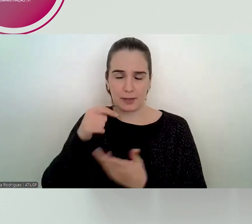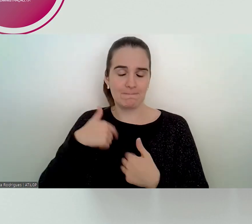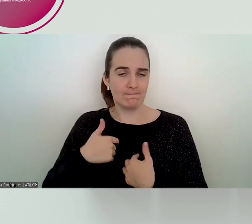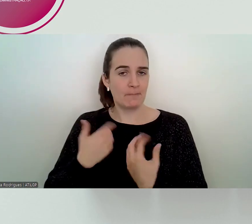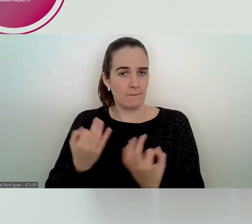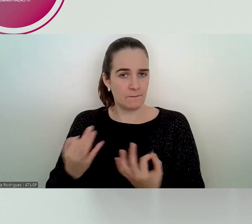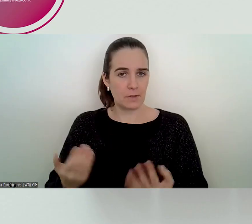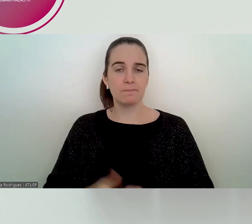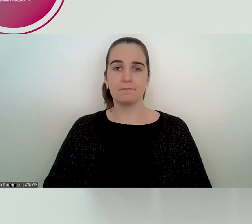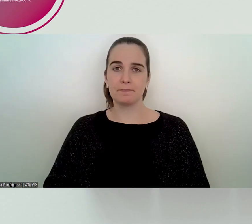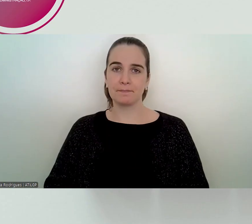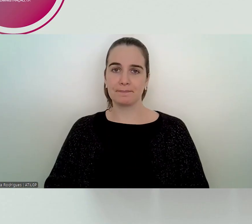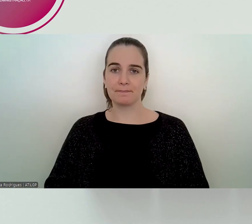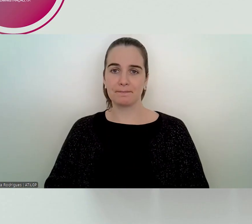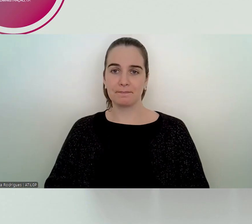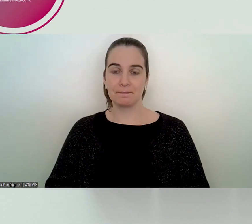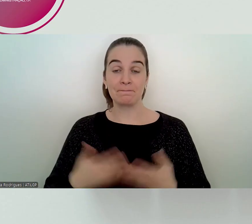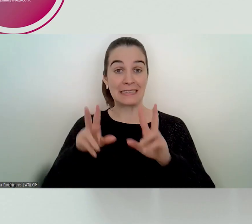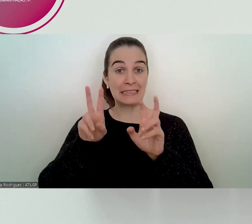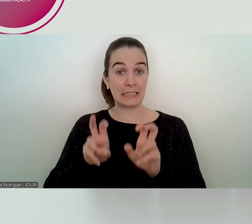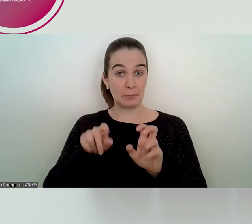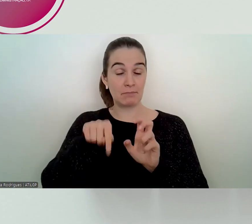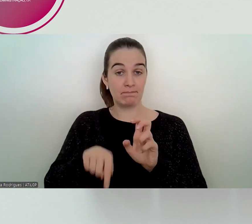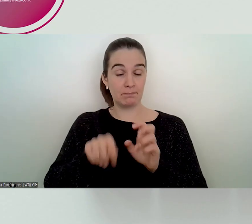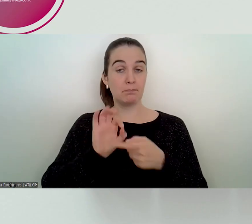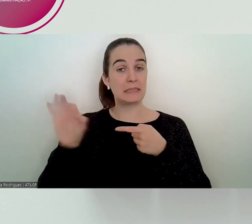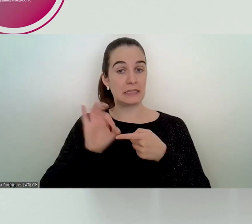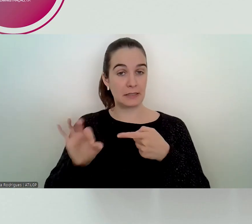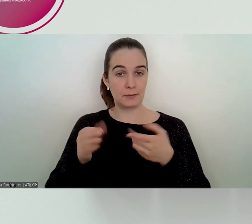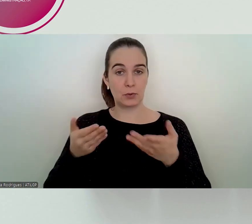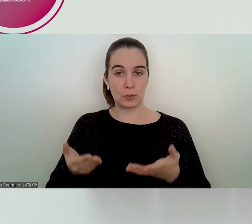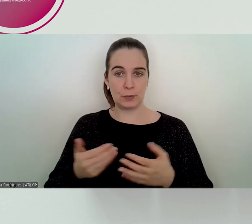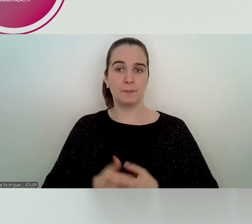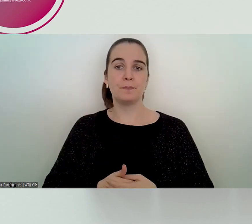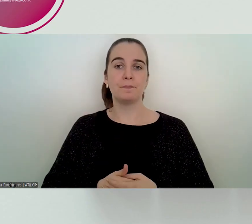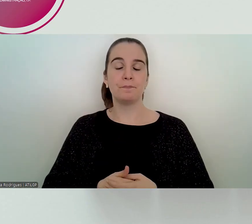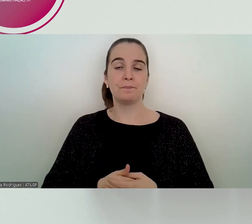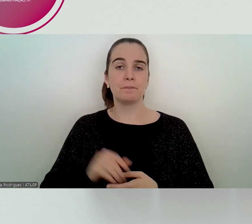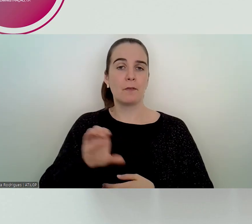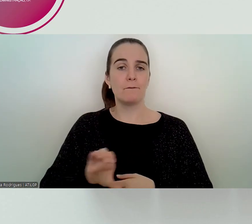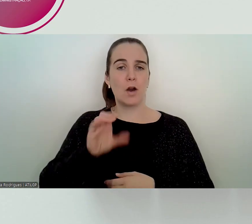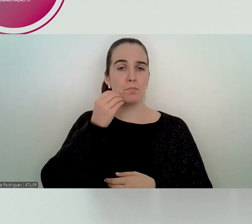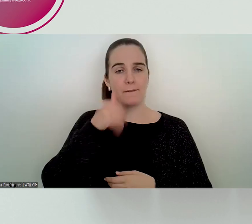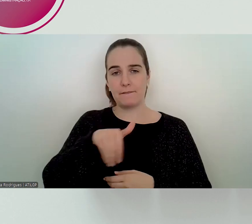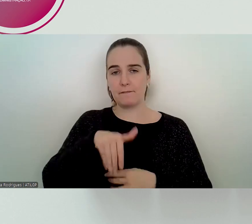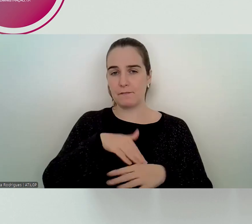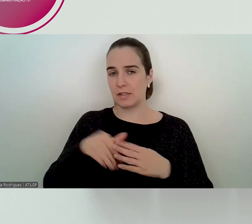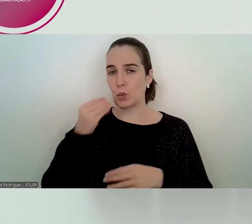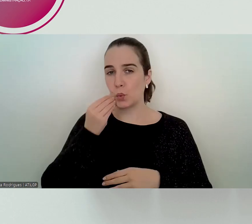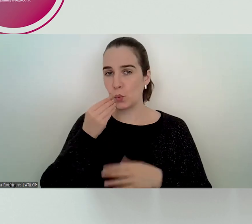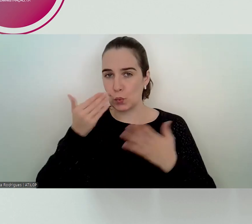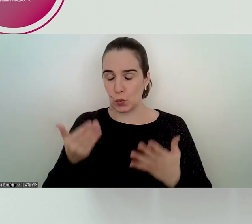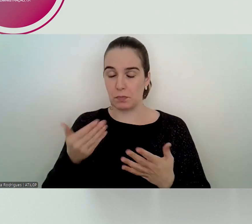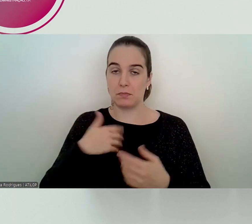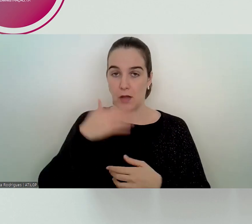de webinars. Sobre este webinar em particular, enfim, a forma como vai decorrer,